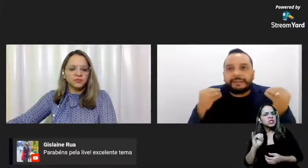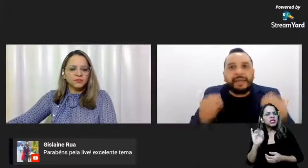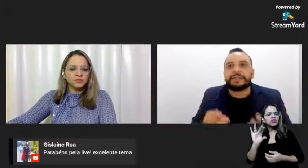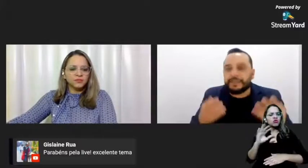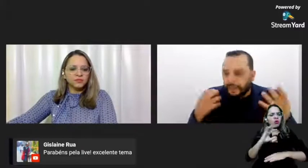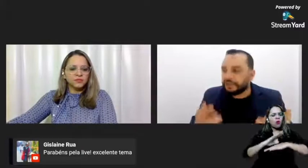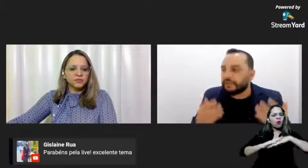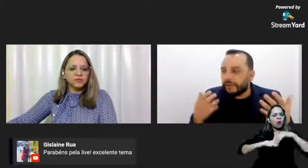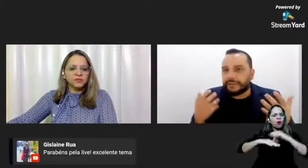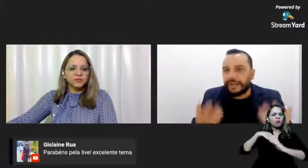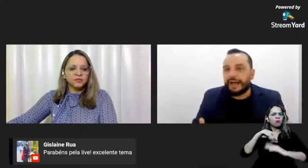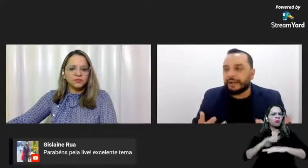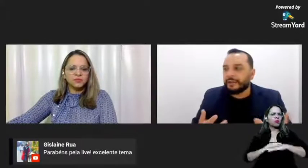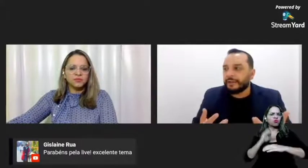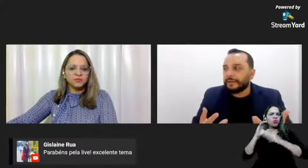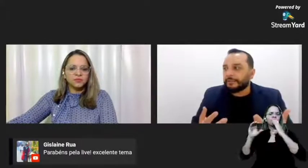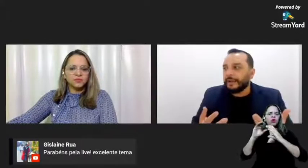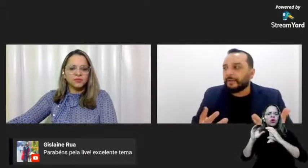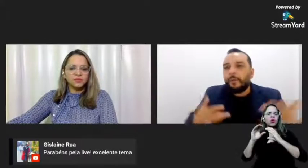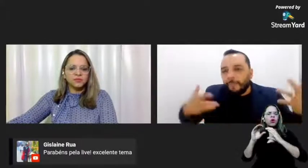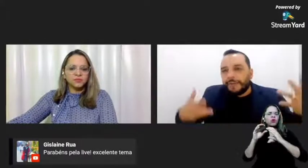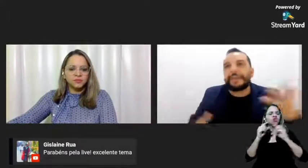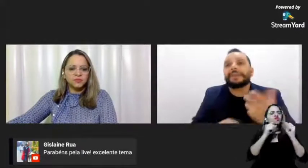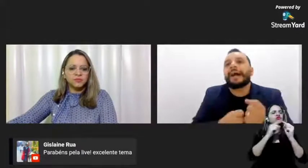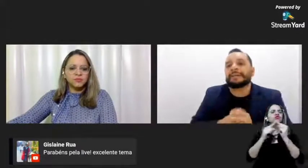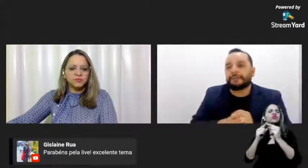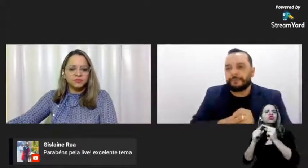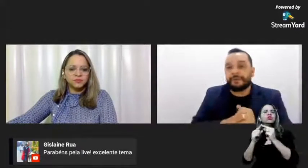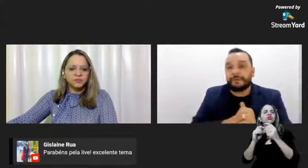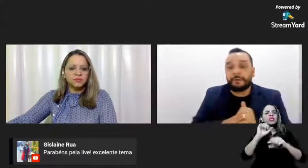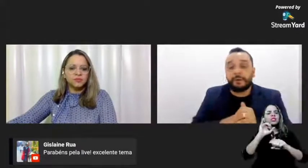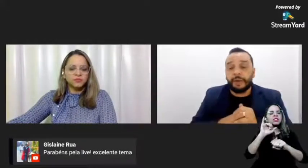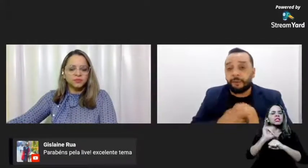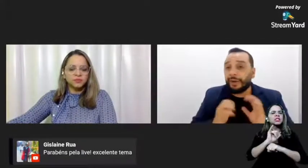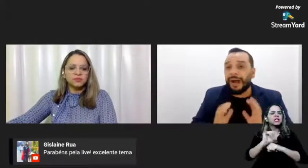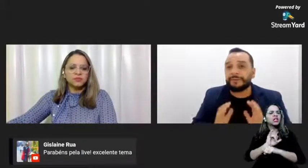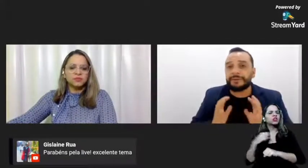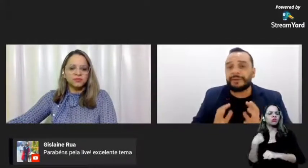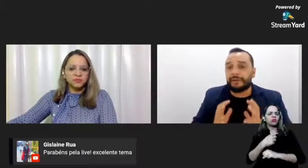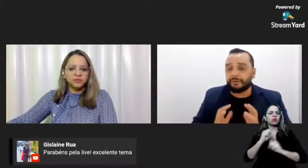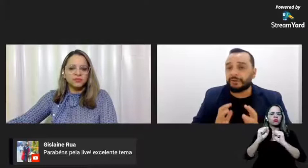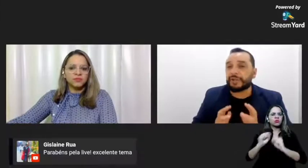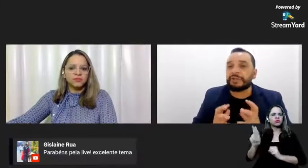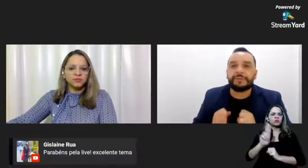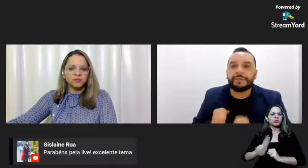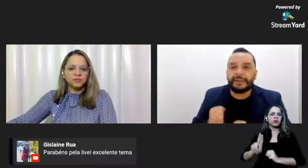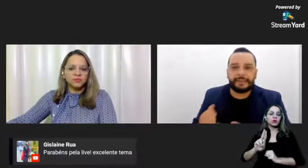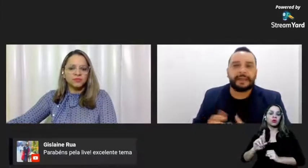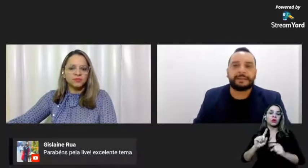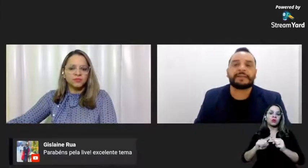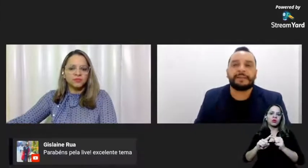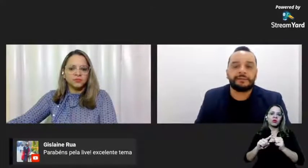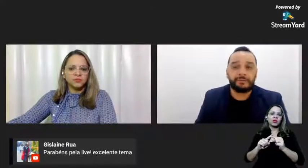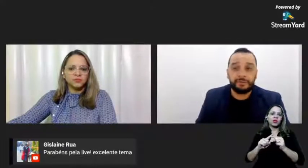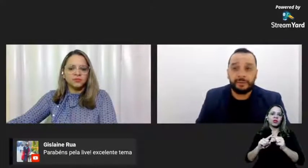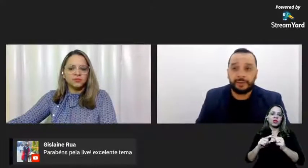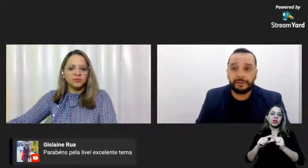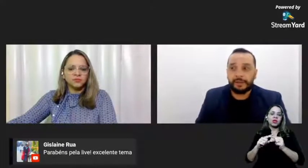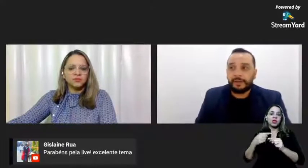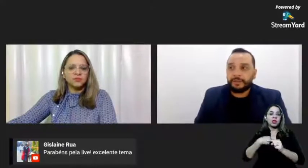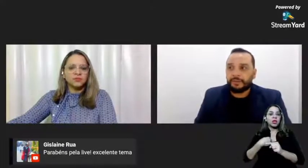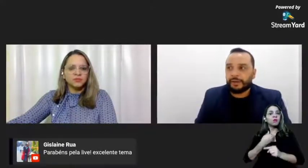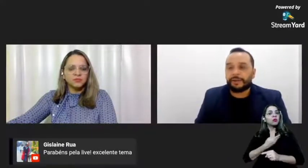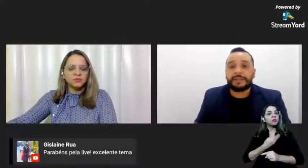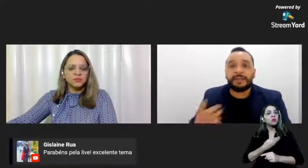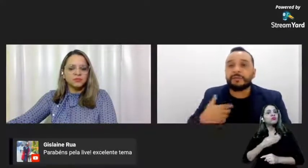são as estratégias que a gente vai usar para complementar essa informação? O Carlos e eu, nós já tínhamos essa inquietação dentro de